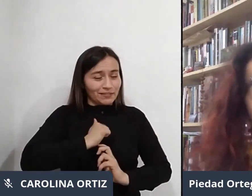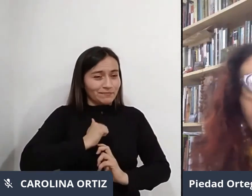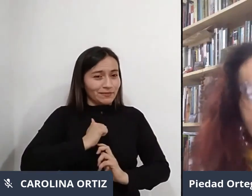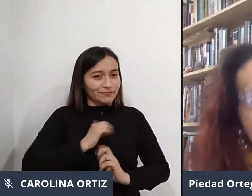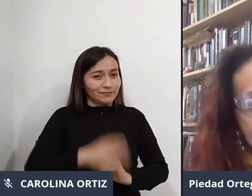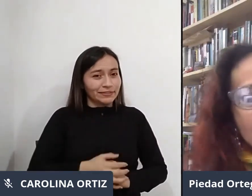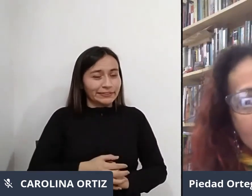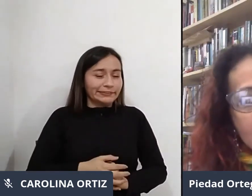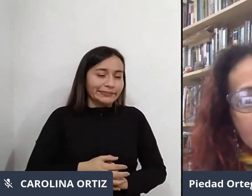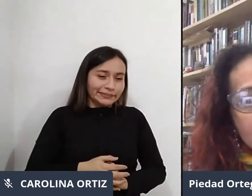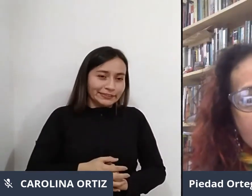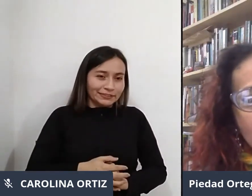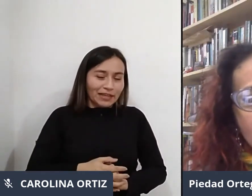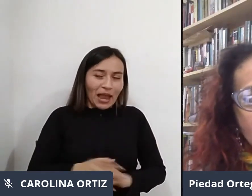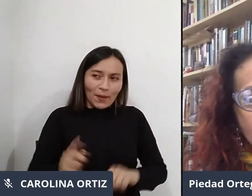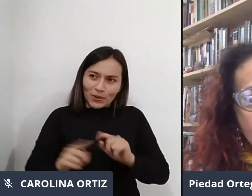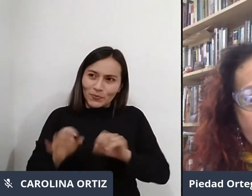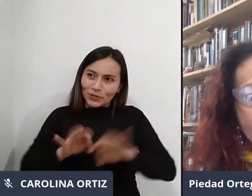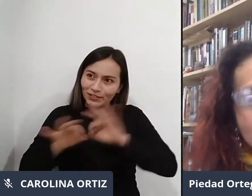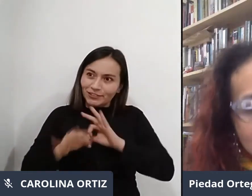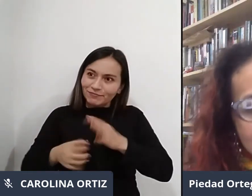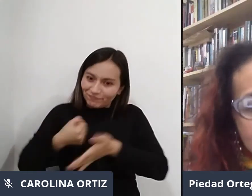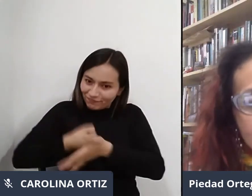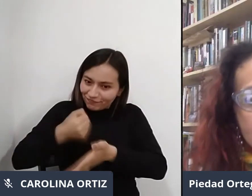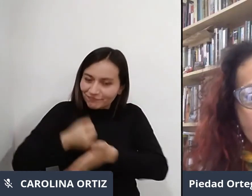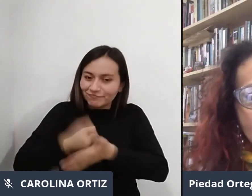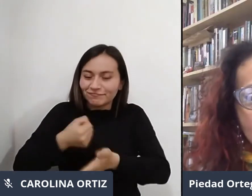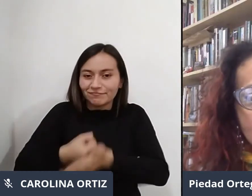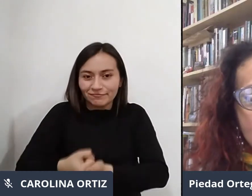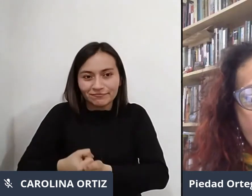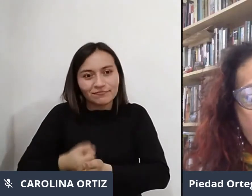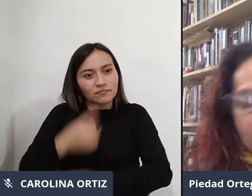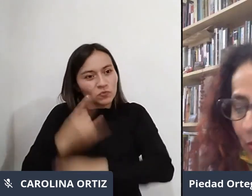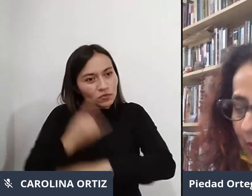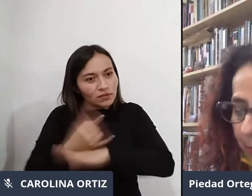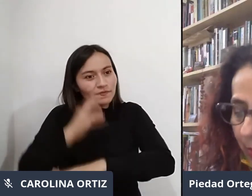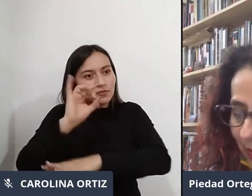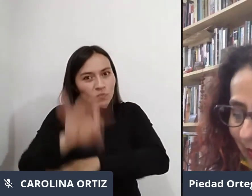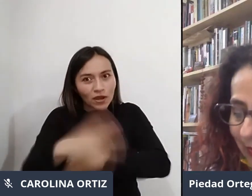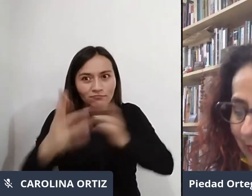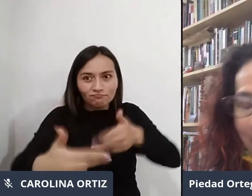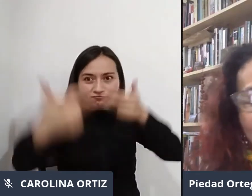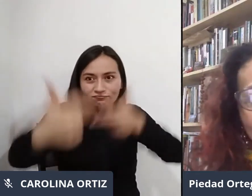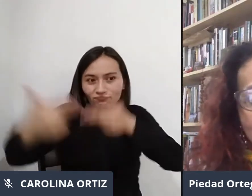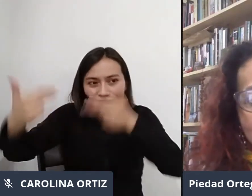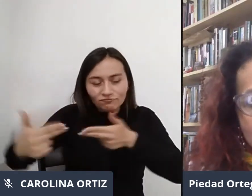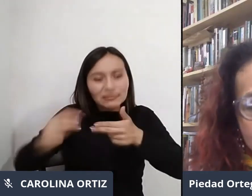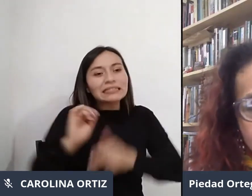hay que trabajar con la educación virtual, por supuesto, desde estas plataformas, pero no se pueden